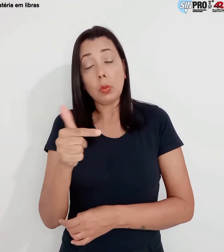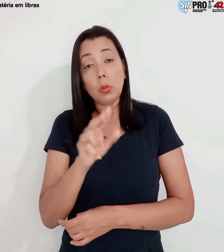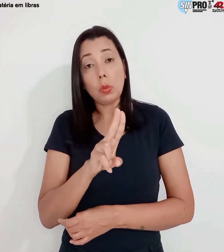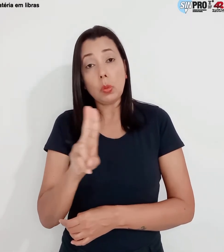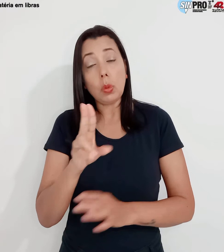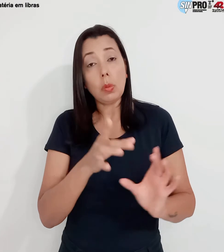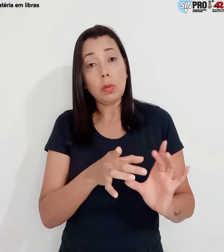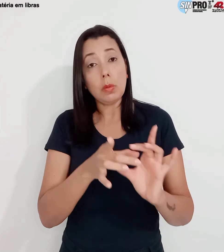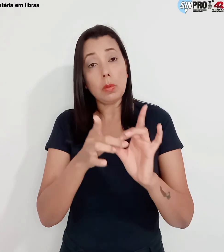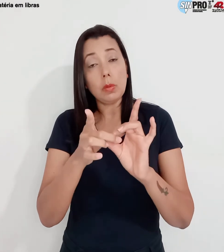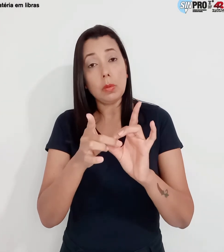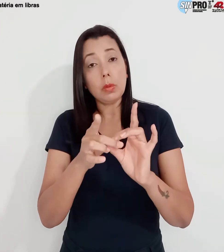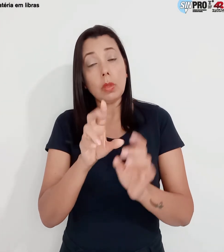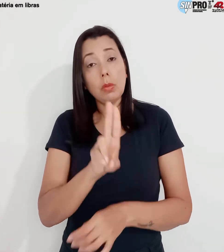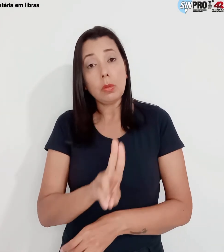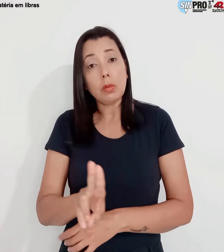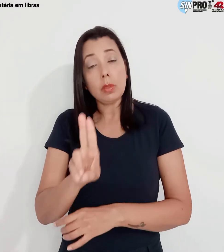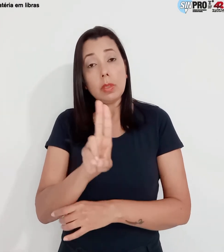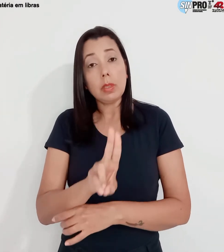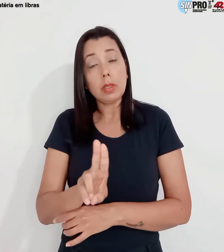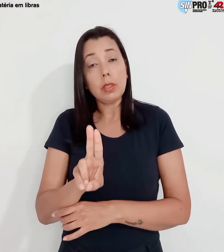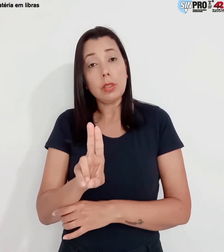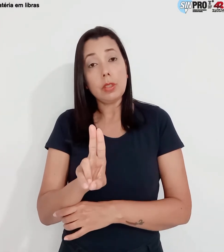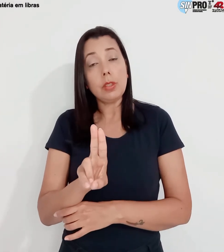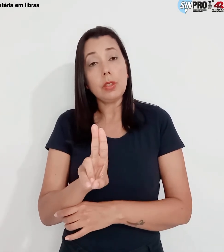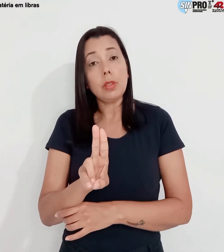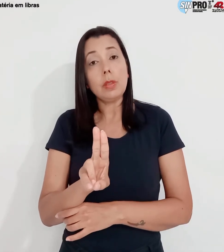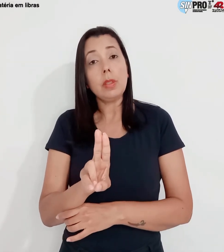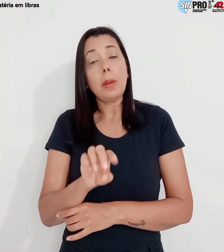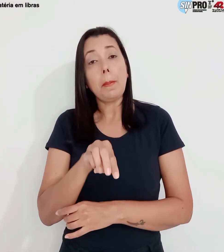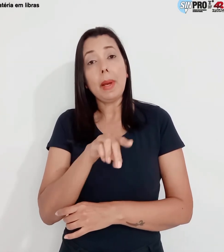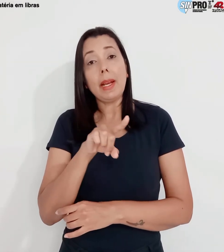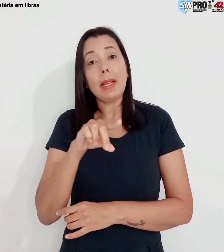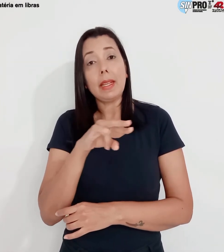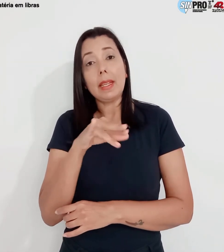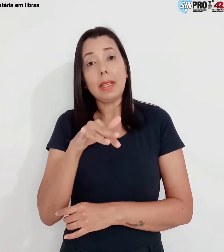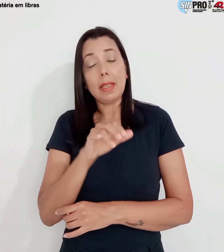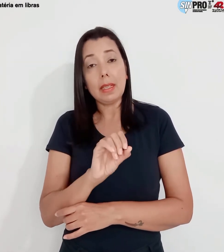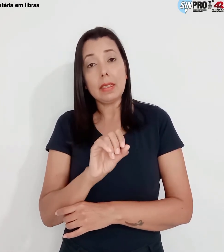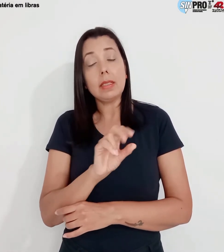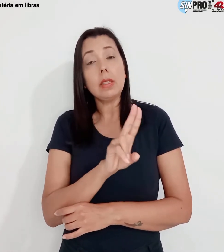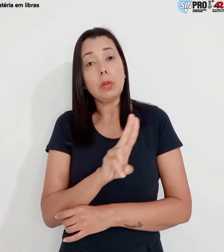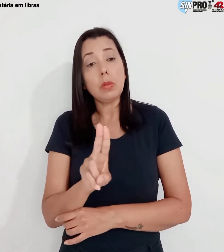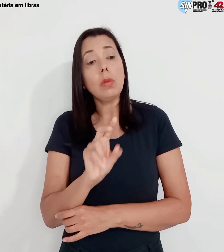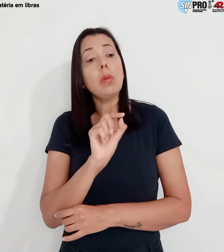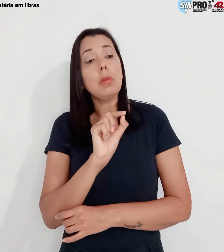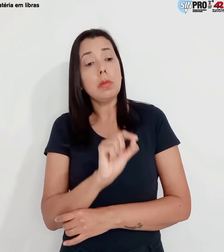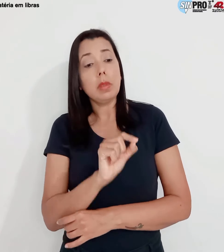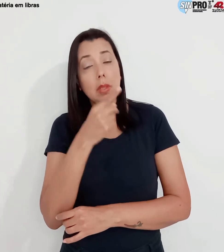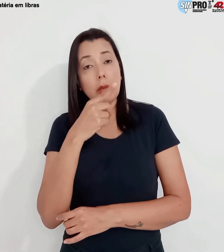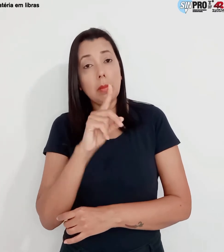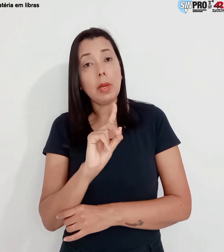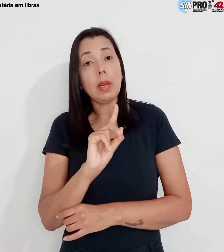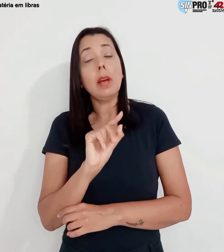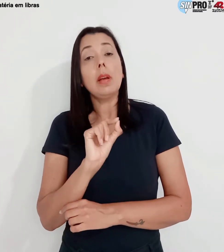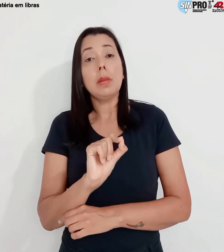nome ligado à Universidade Presbiteriana Mackenzie a ser nomeado para um cargo